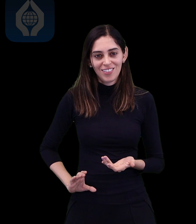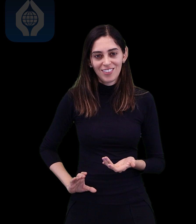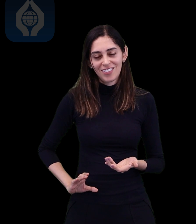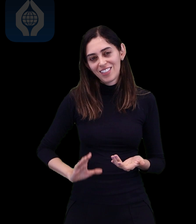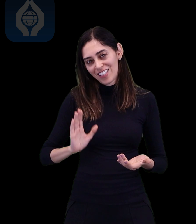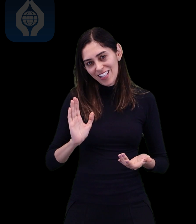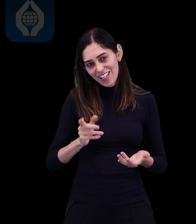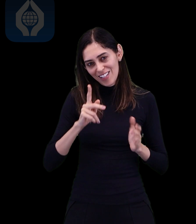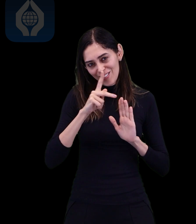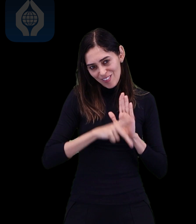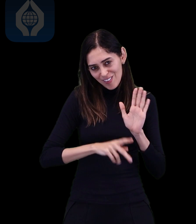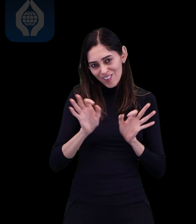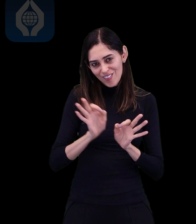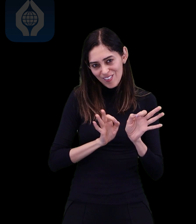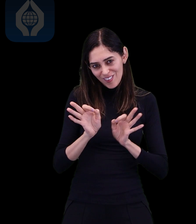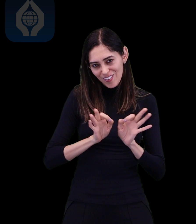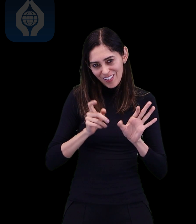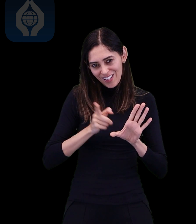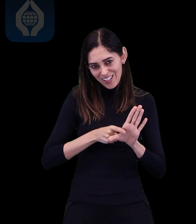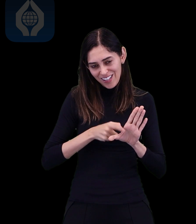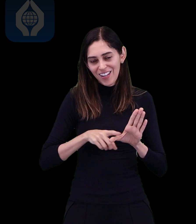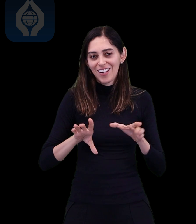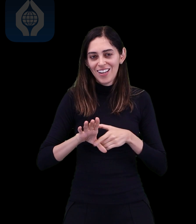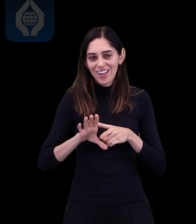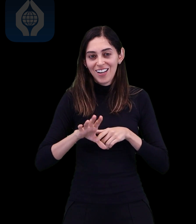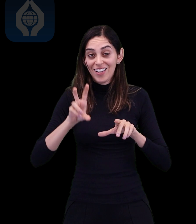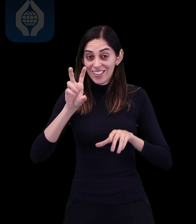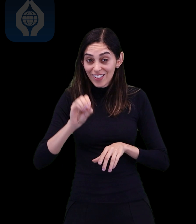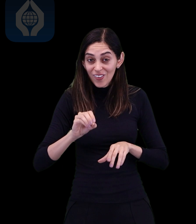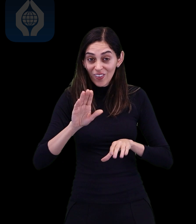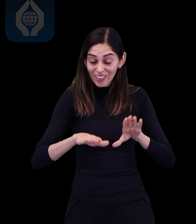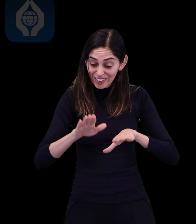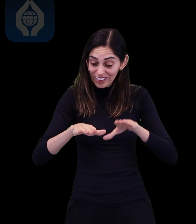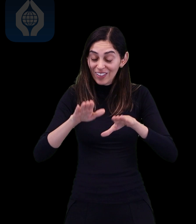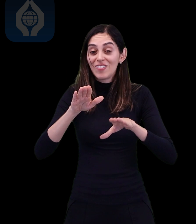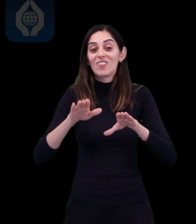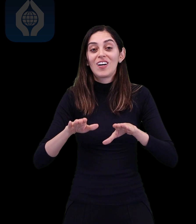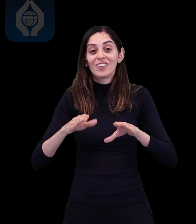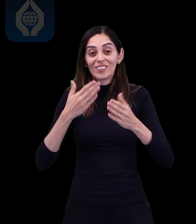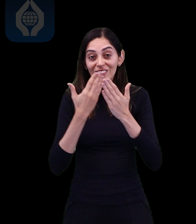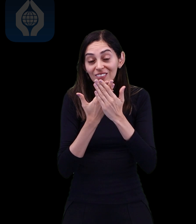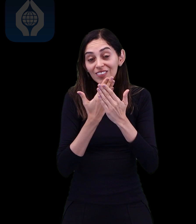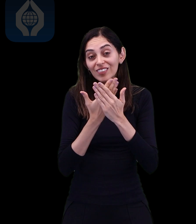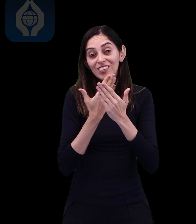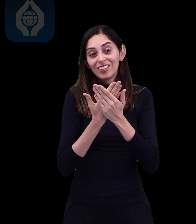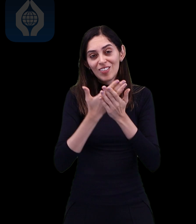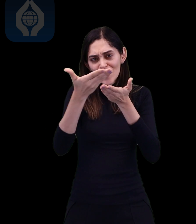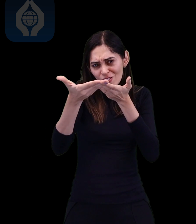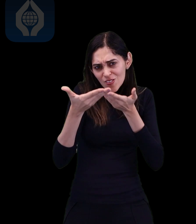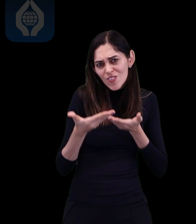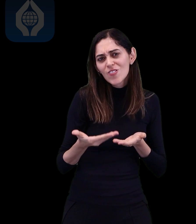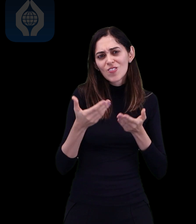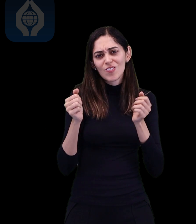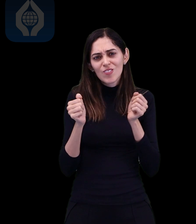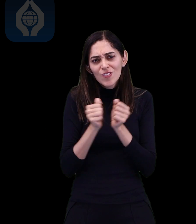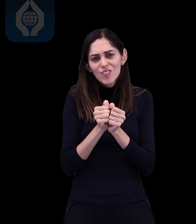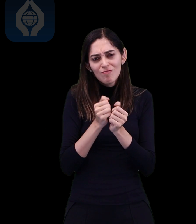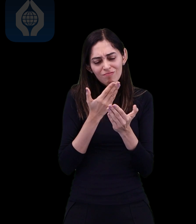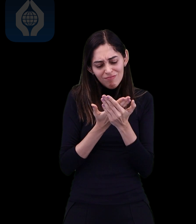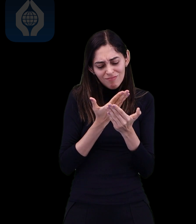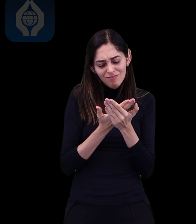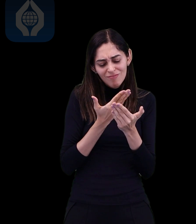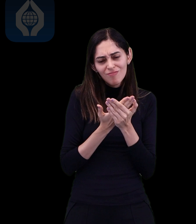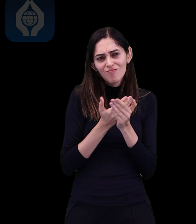Essa é a nossa proposta lá nessa jornada de 50 passos ou 50 lições. O convido a estudar a palavra de